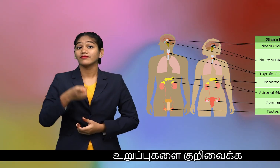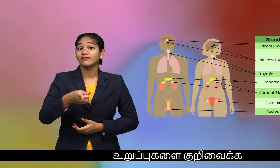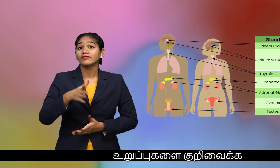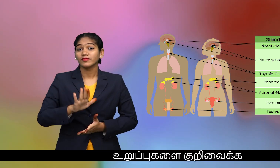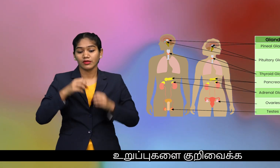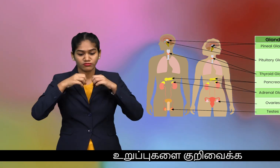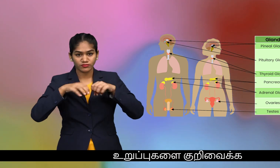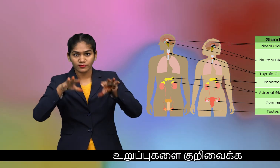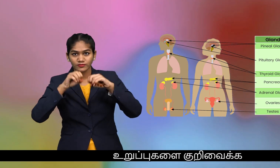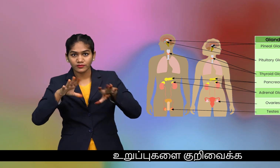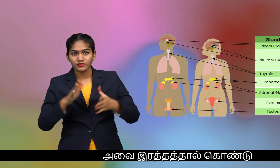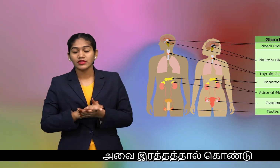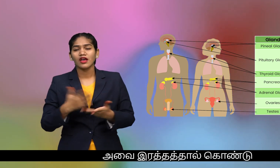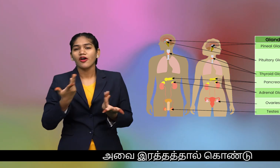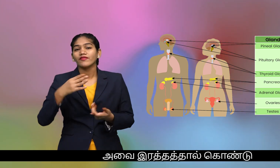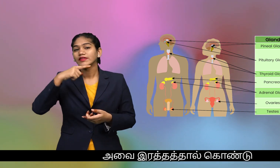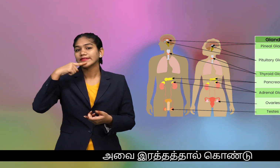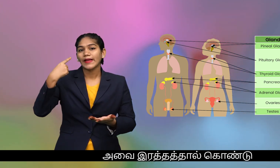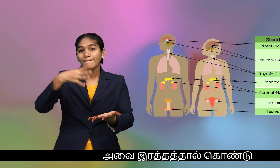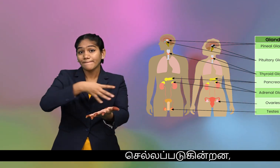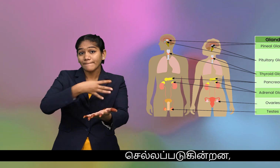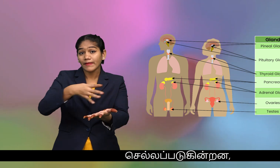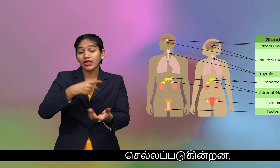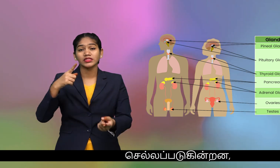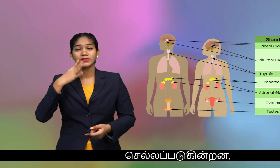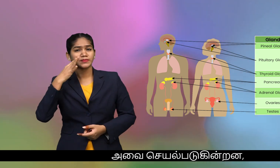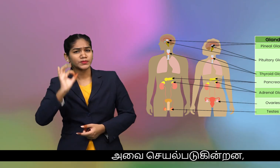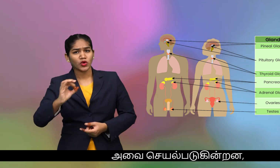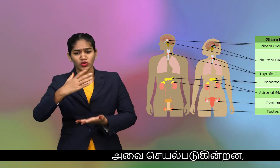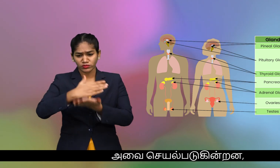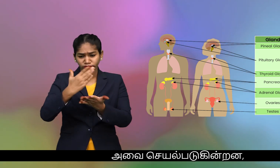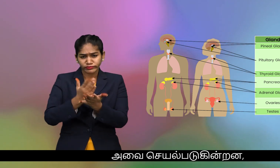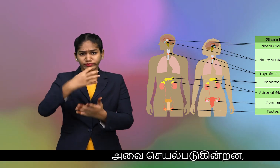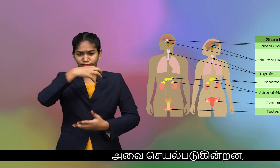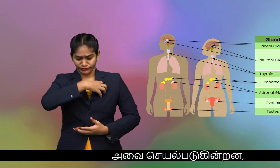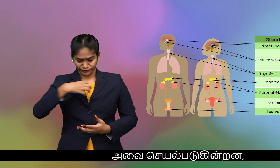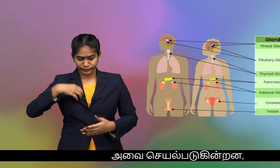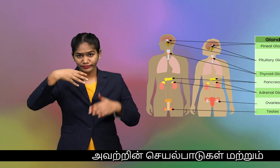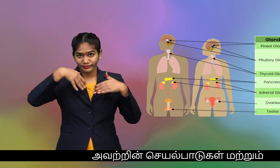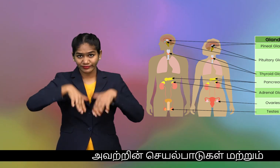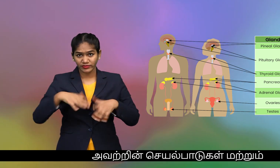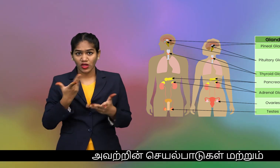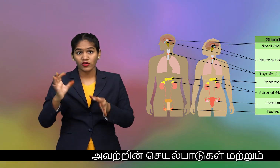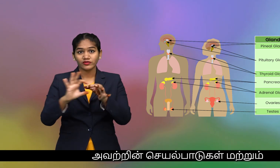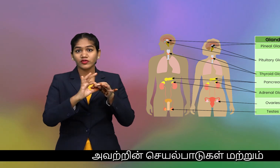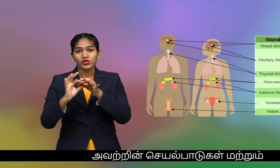உறுப்புகளை குறிவைக்க அவை இரத்தத்தால் கொண்டு செல்லப்படுகின்றன. அவை செயல்படுகின்றன. அவற்றின் செயல்பாடுகள்